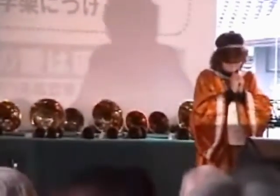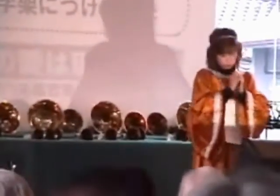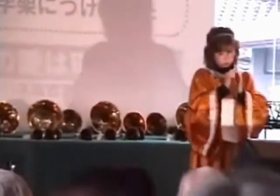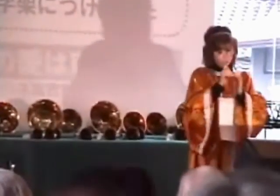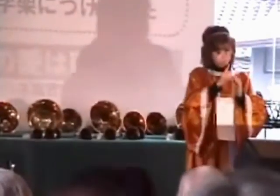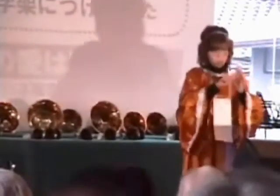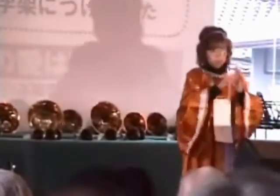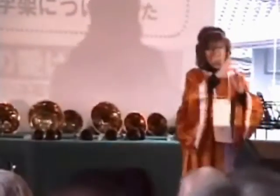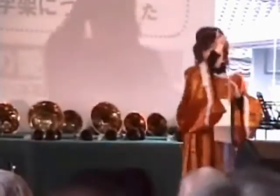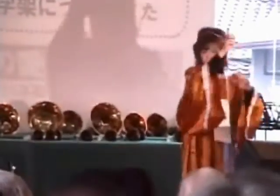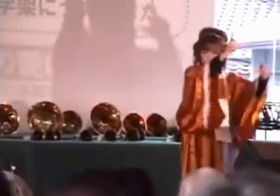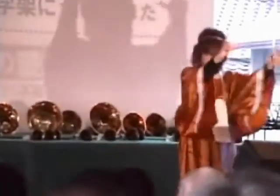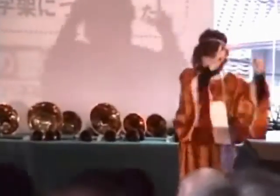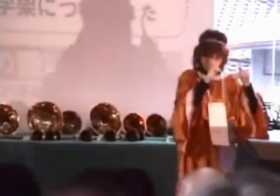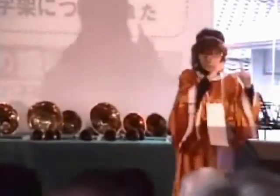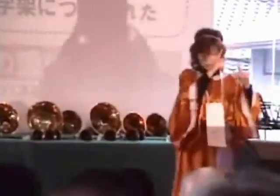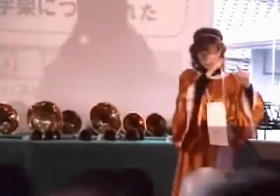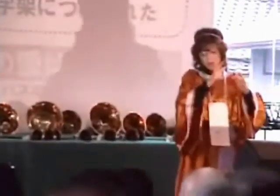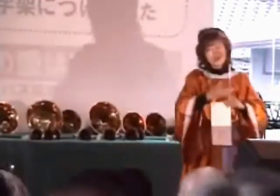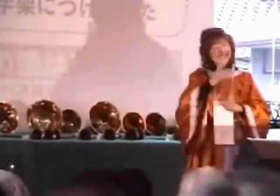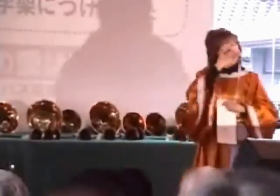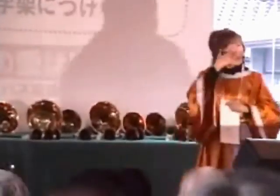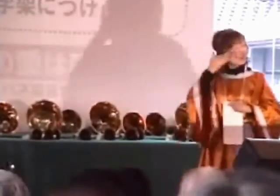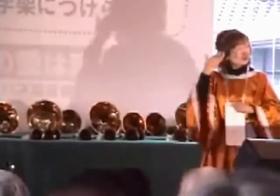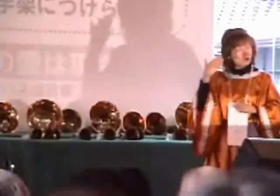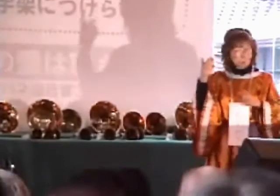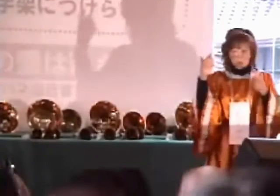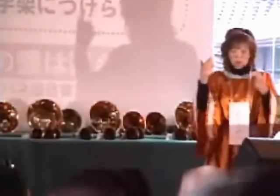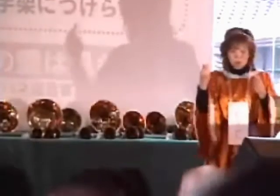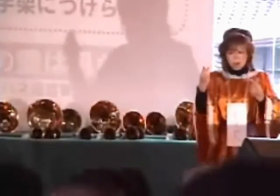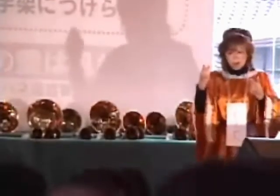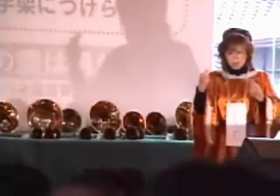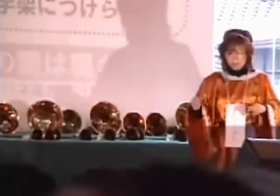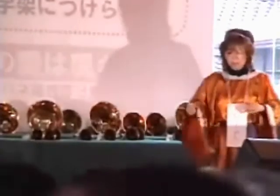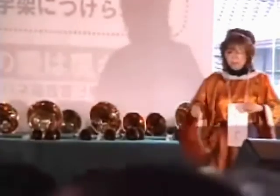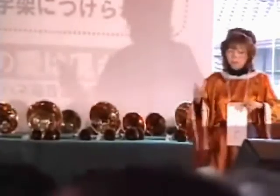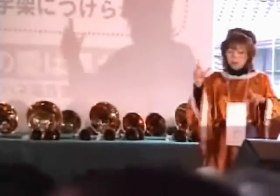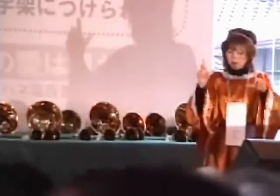神様なんとかしてください。神様のお答えがありました。